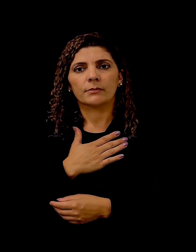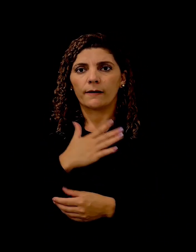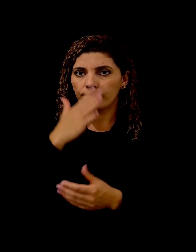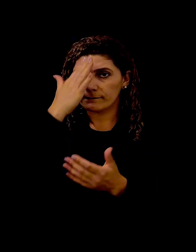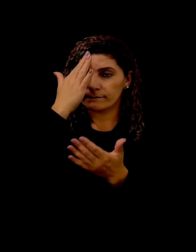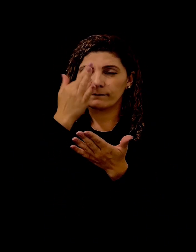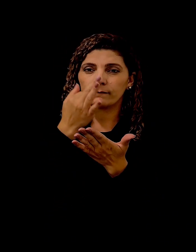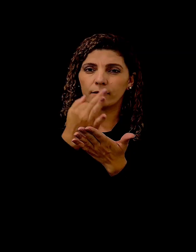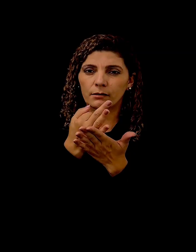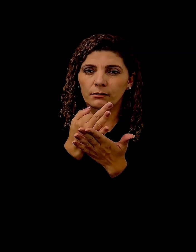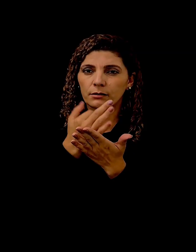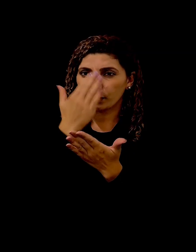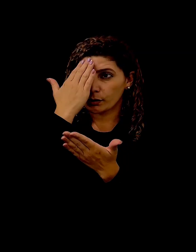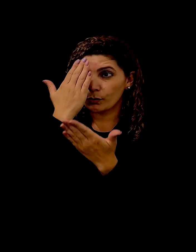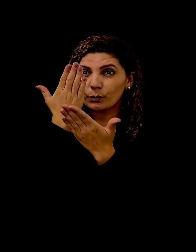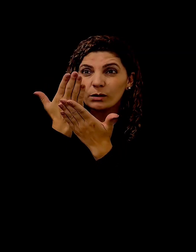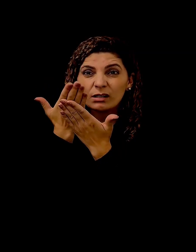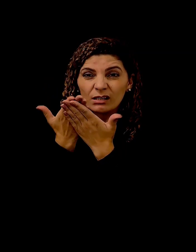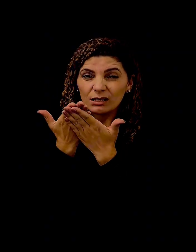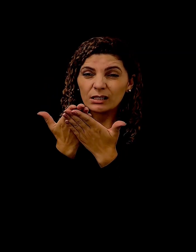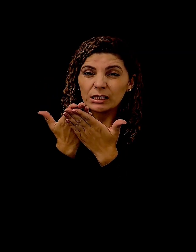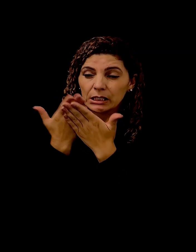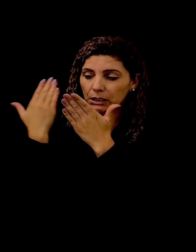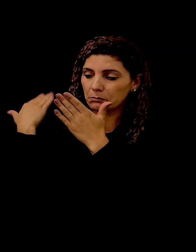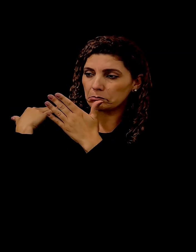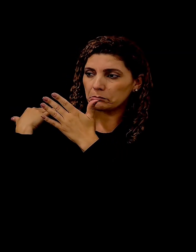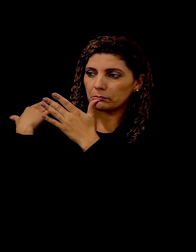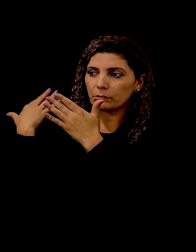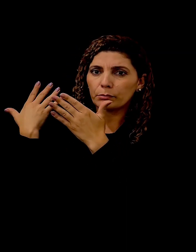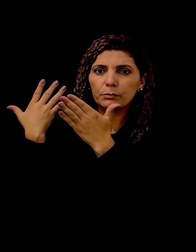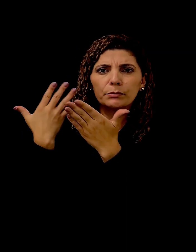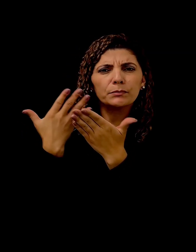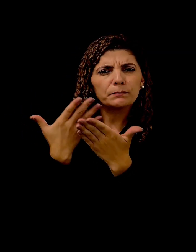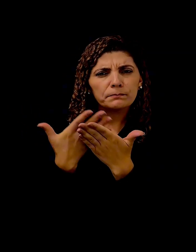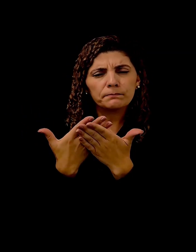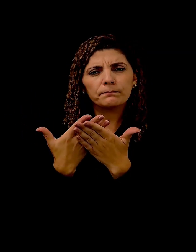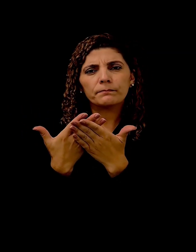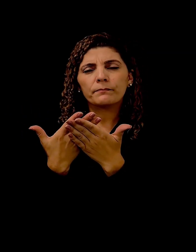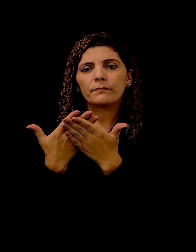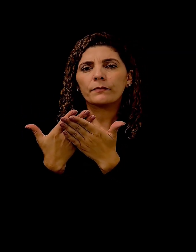fé, que eu creio, que eu tenho crido toda a minha vida.